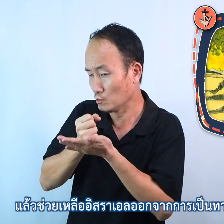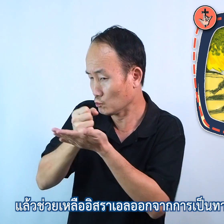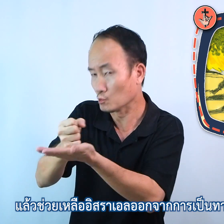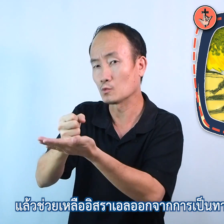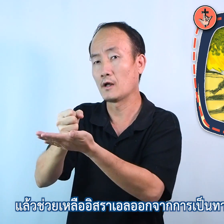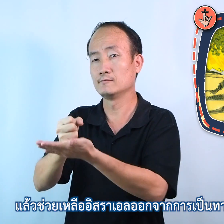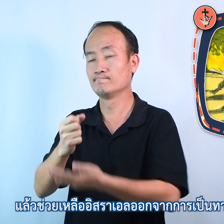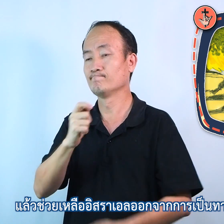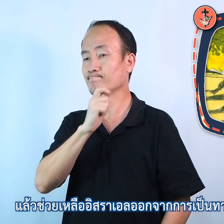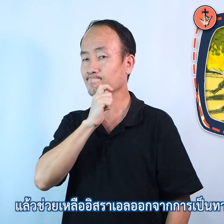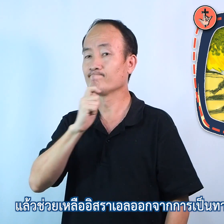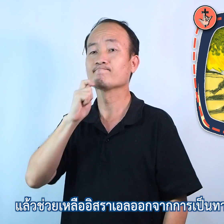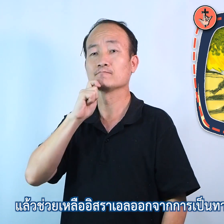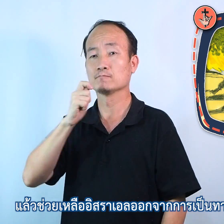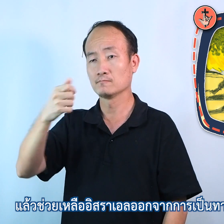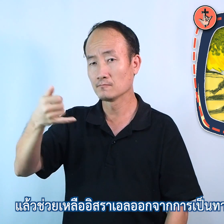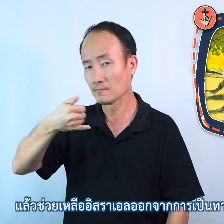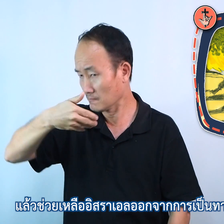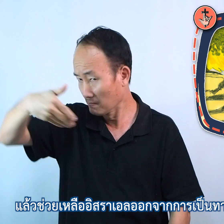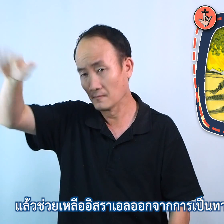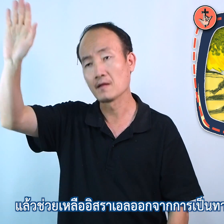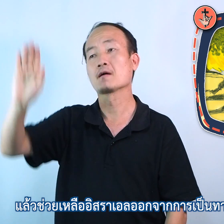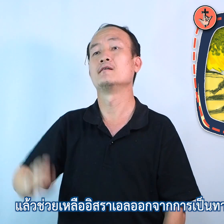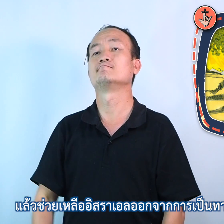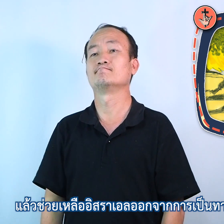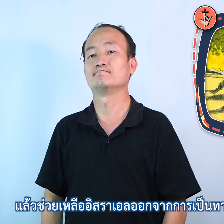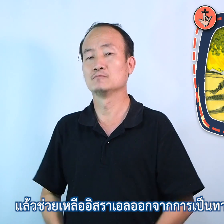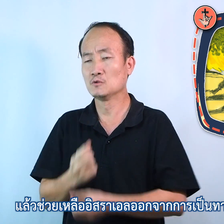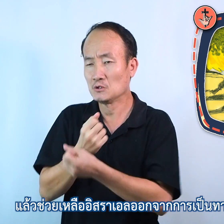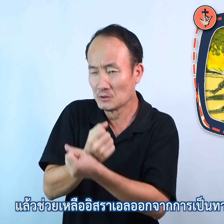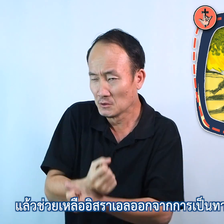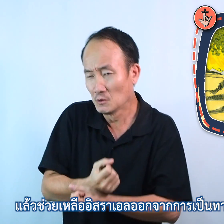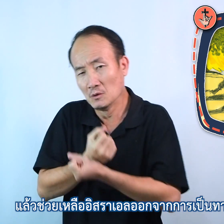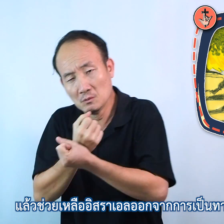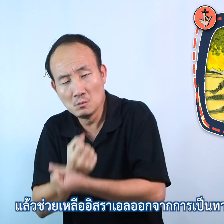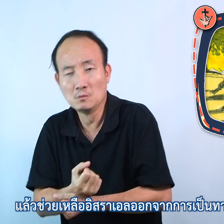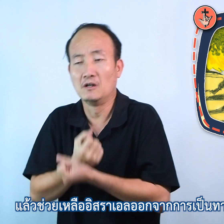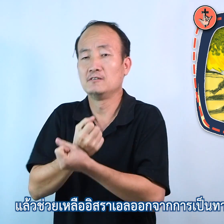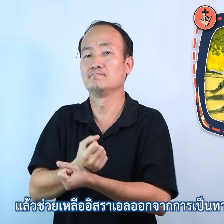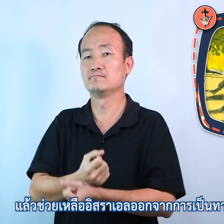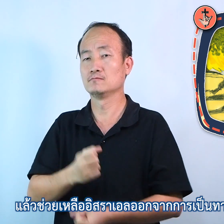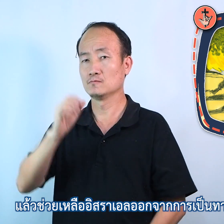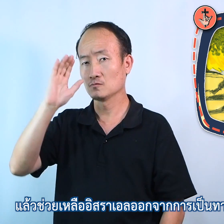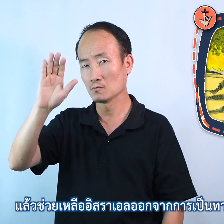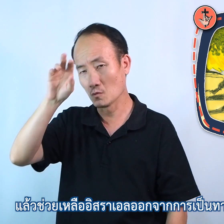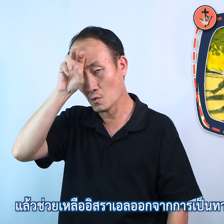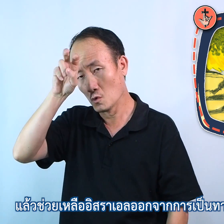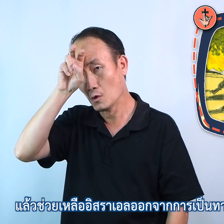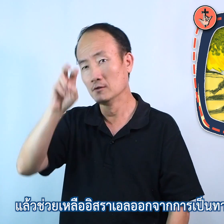ต์แล้วช่วยเหลืออิสราเอลออกจากการเป็นทาสของอียิปต์ที่นับถือรูปเคารพ